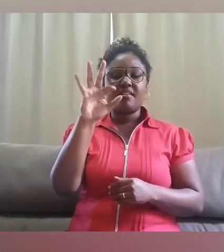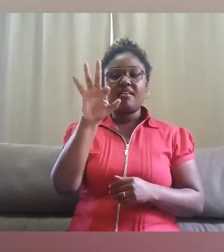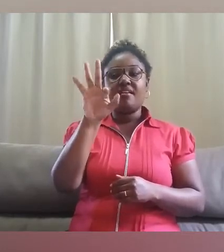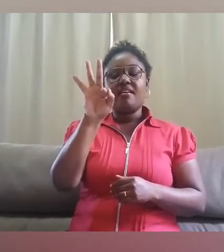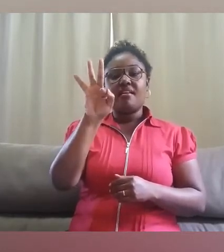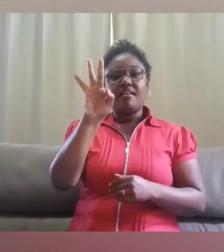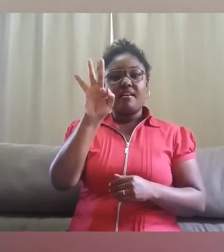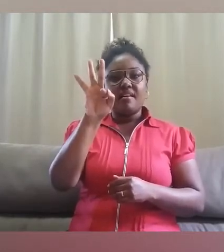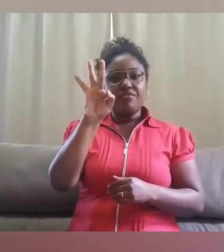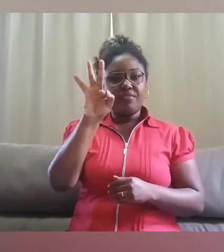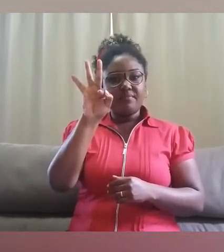F